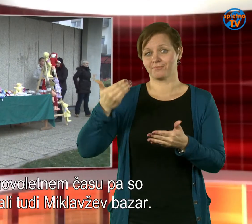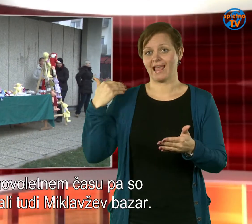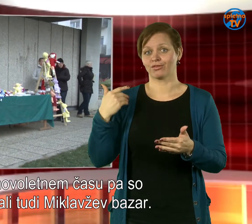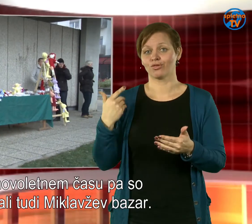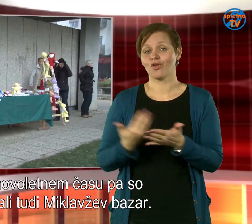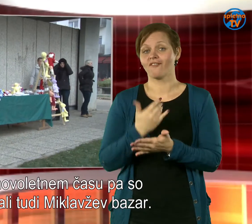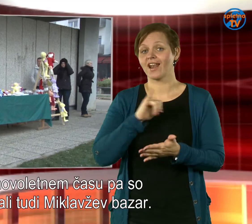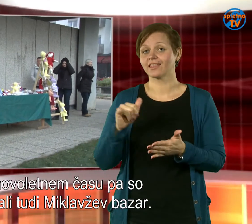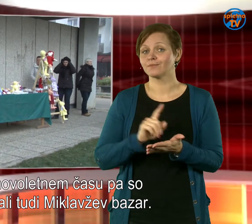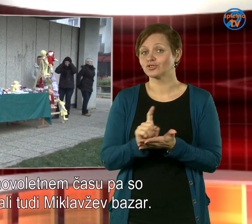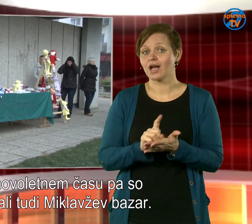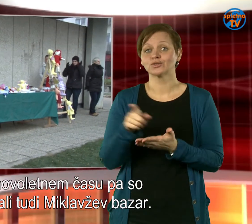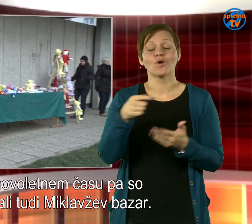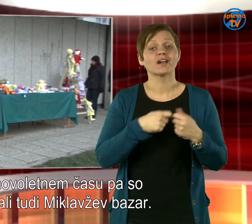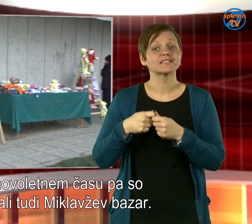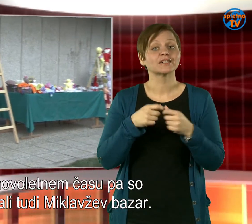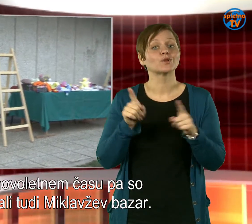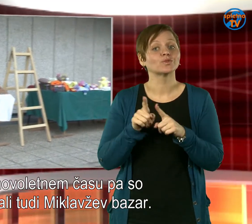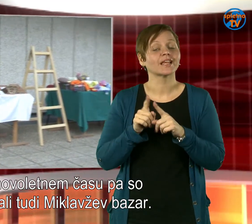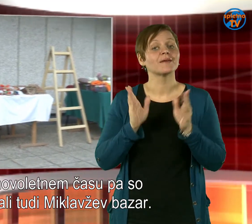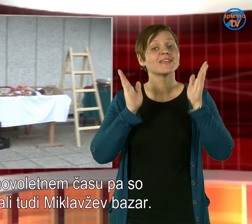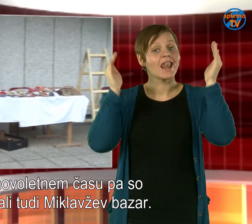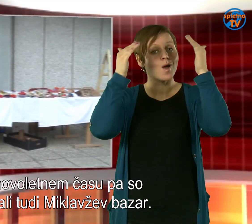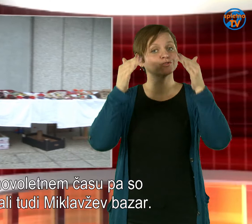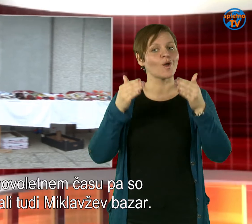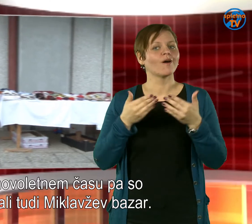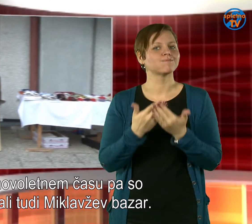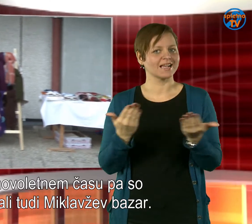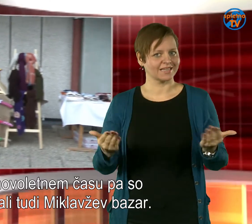V prednovoletnem času pa so organizirali tudi Miklavžev bazar.